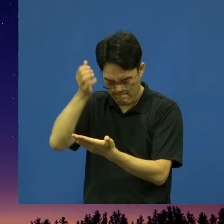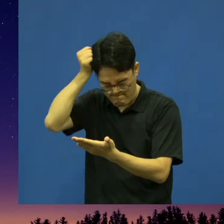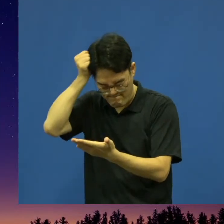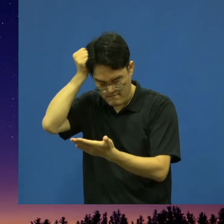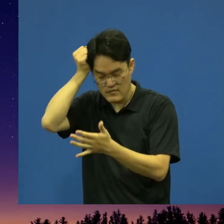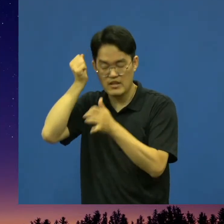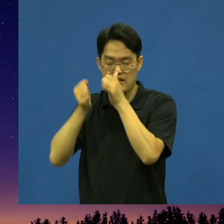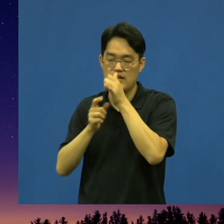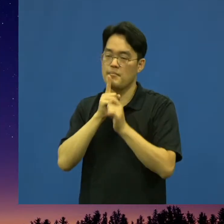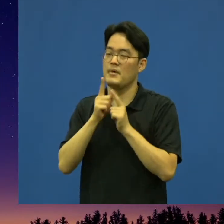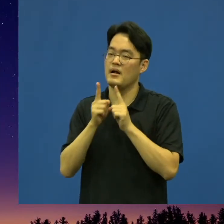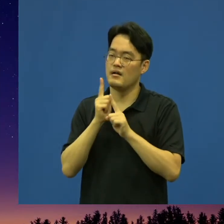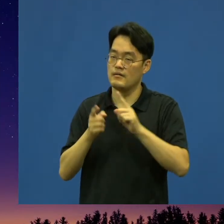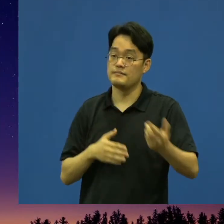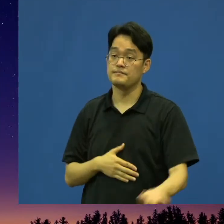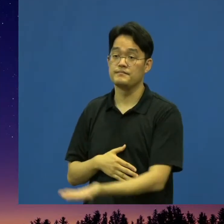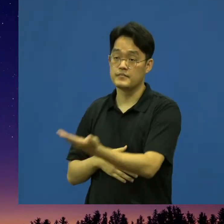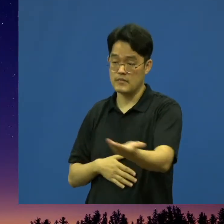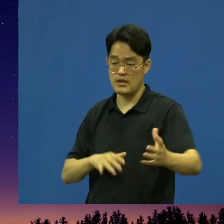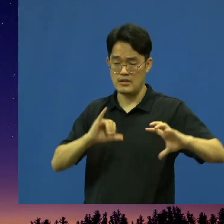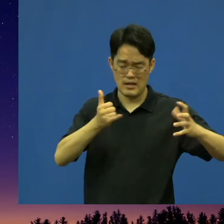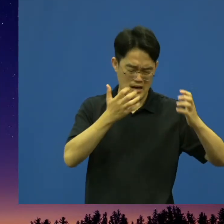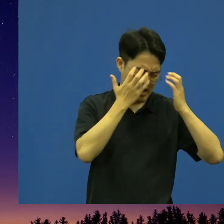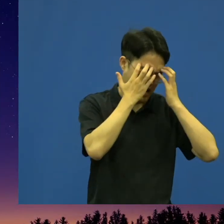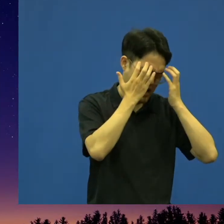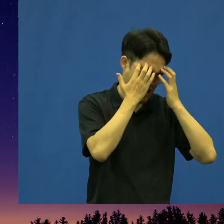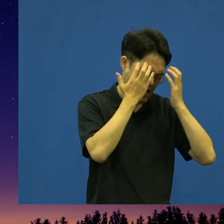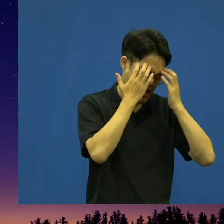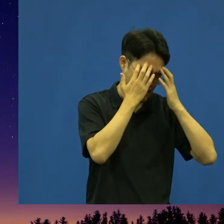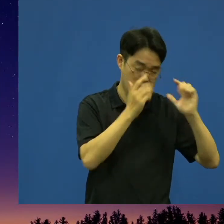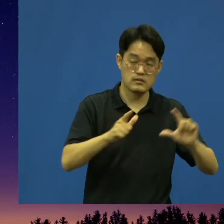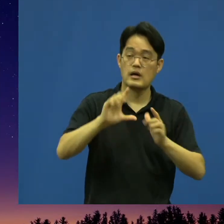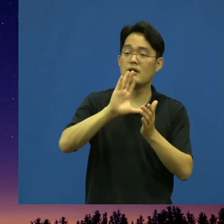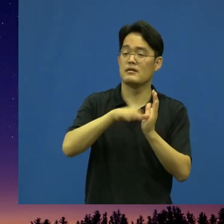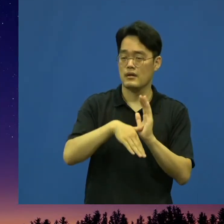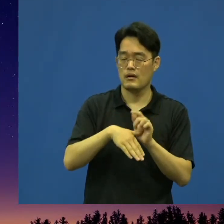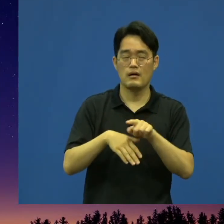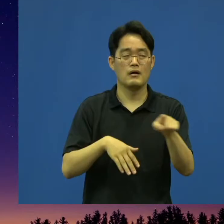여러분들이 이 세상의 고난을 통과할 때 누가 알아주나?